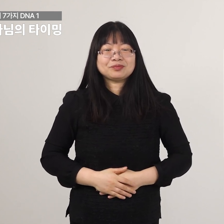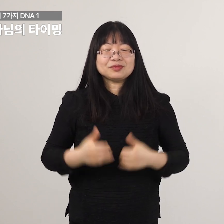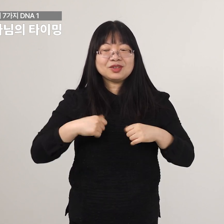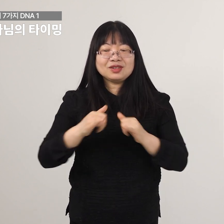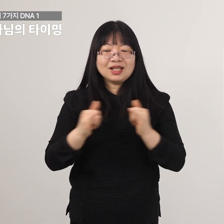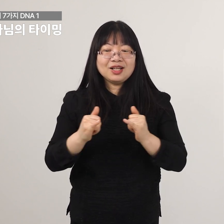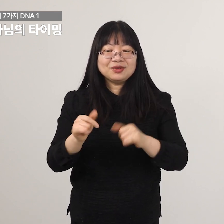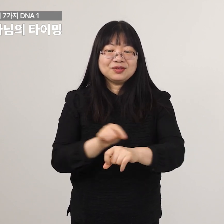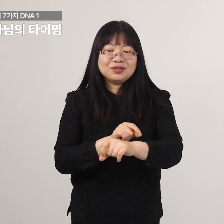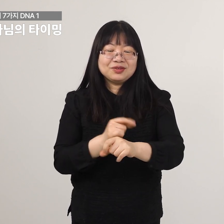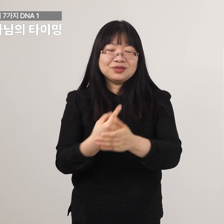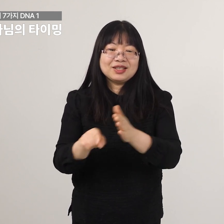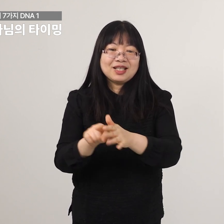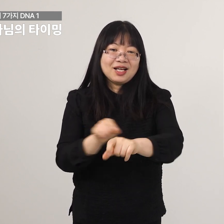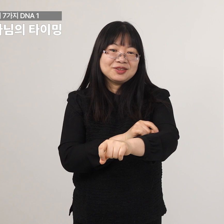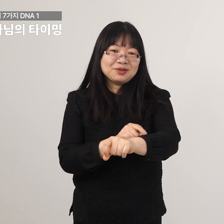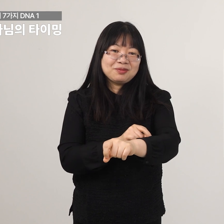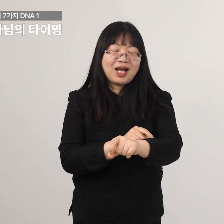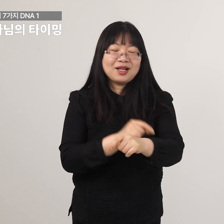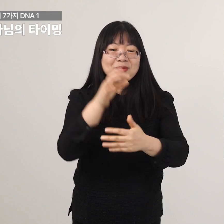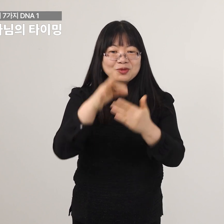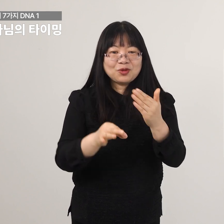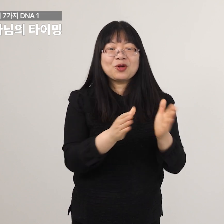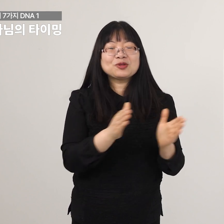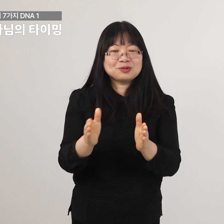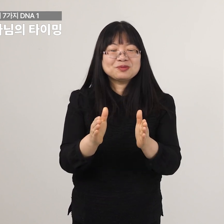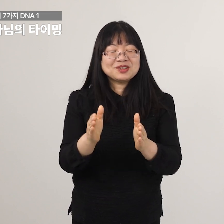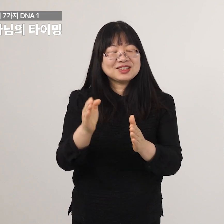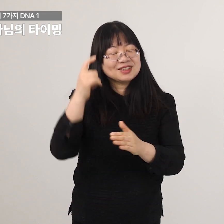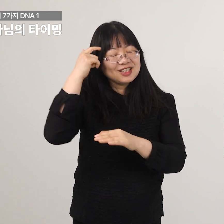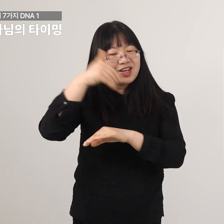그분들을 위해서 특별한 컨퍼런스를 또 준비할 겁니다.